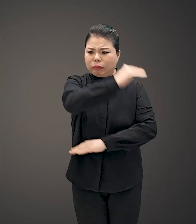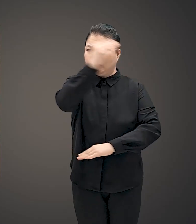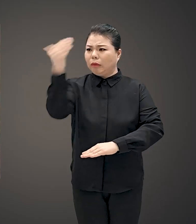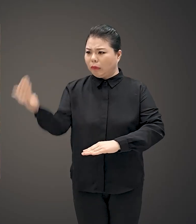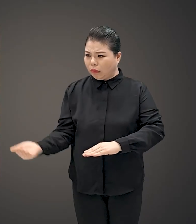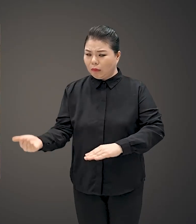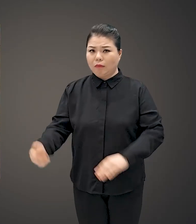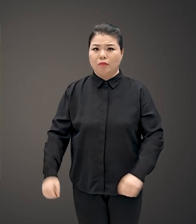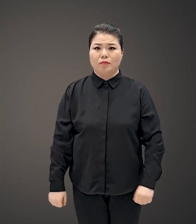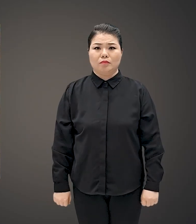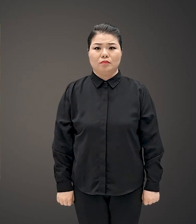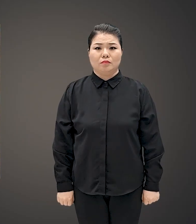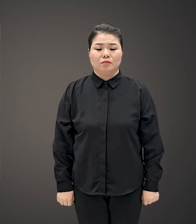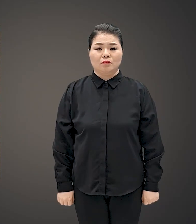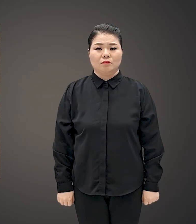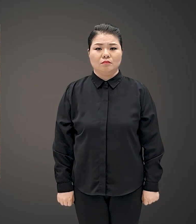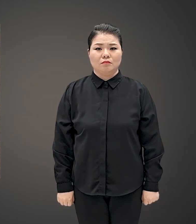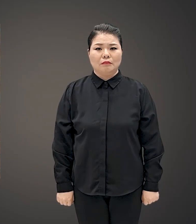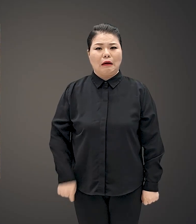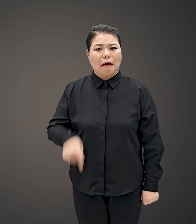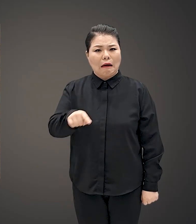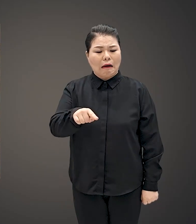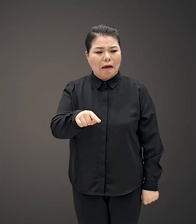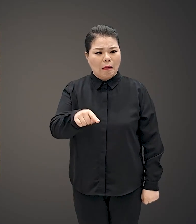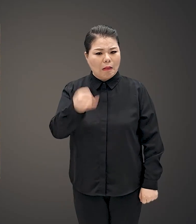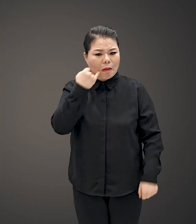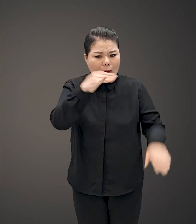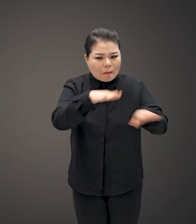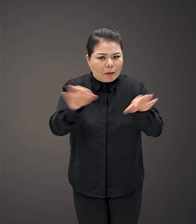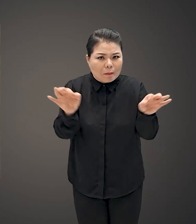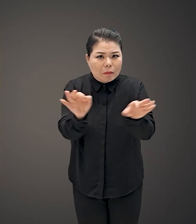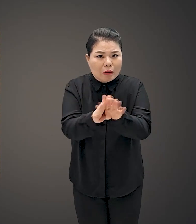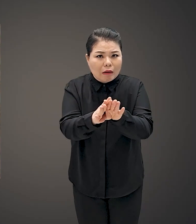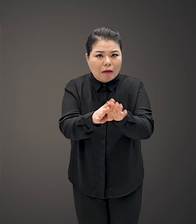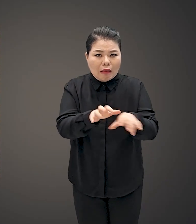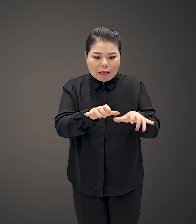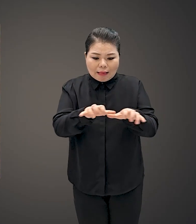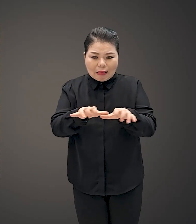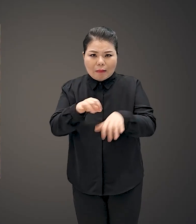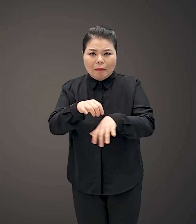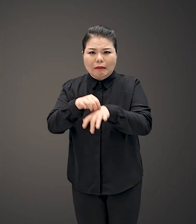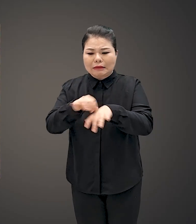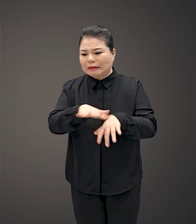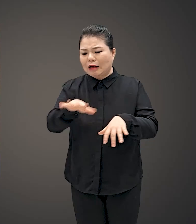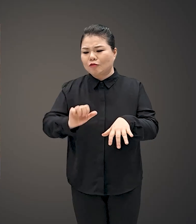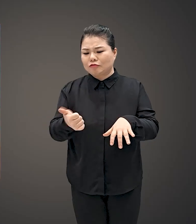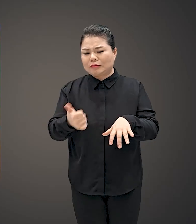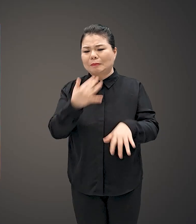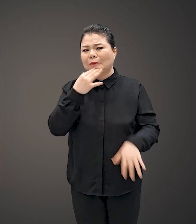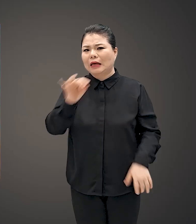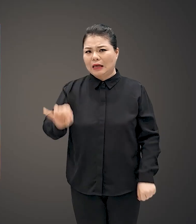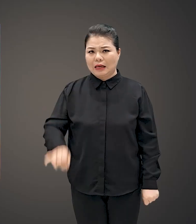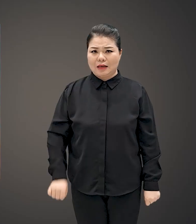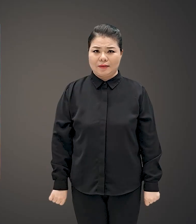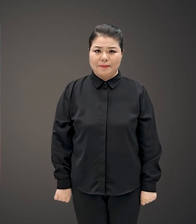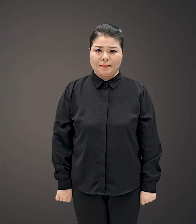보였어. 갯벌이 사라졌으니 개도 낙지도 바지락도 다 죽는 게 당연하지.